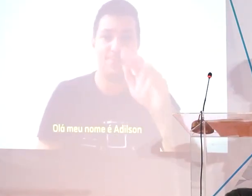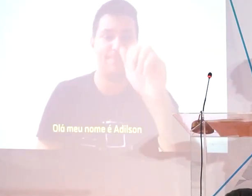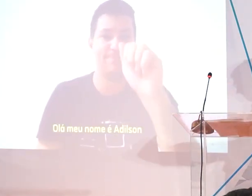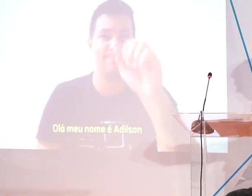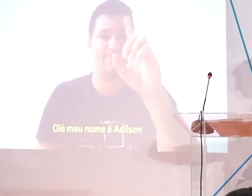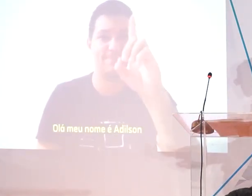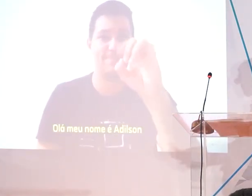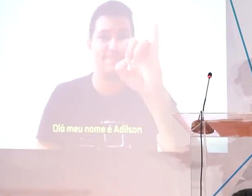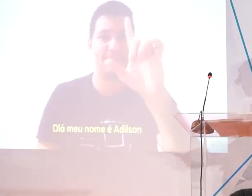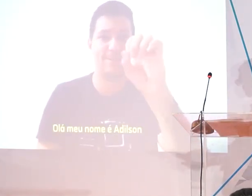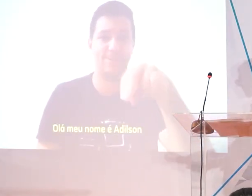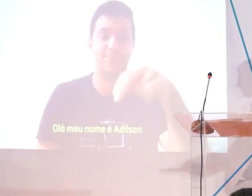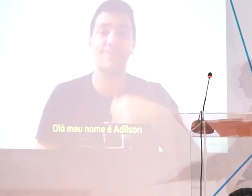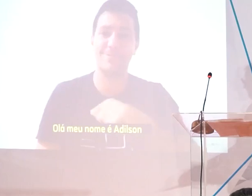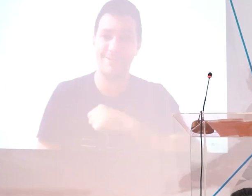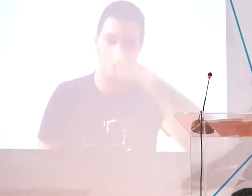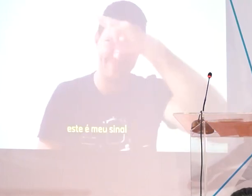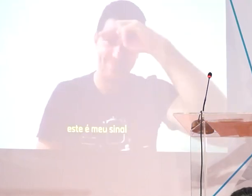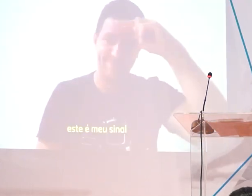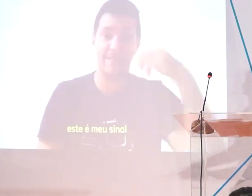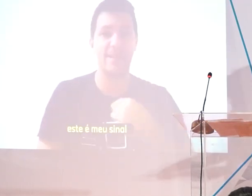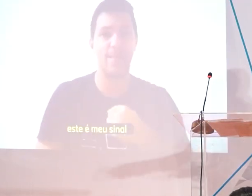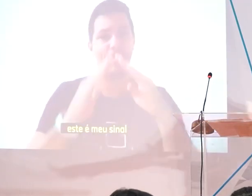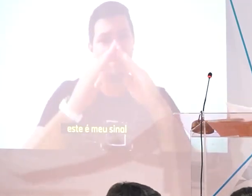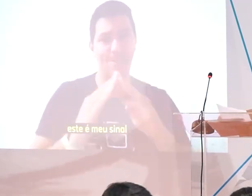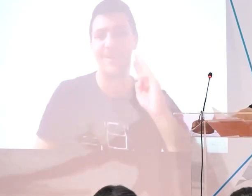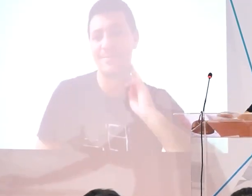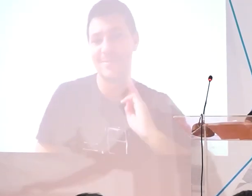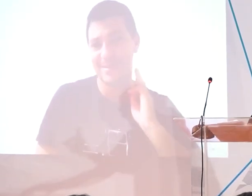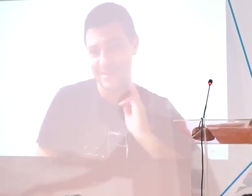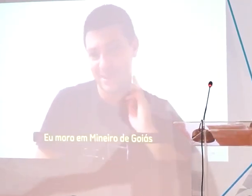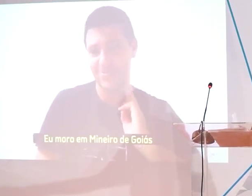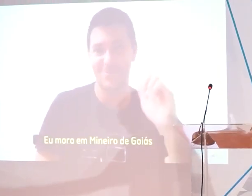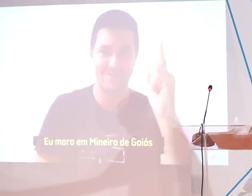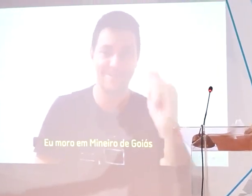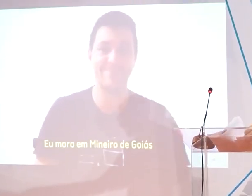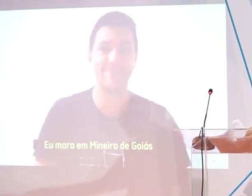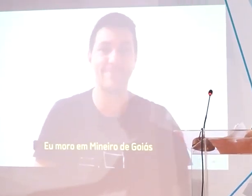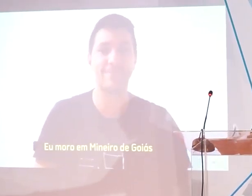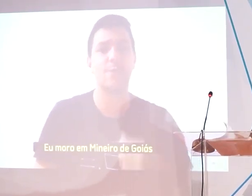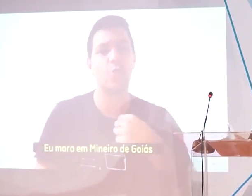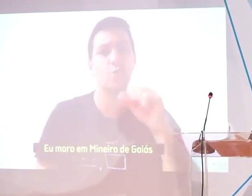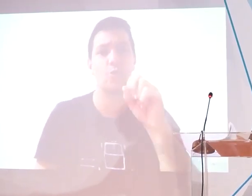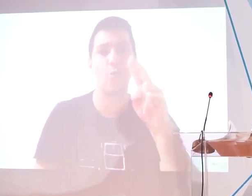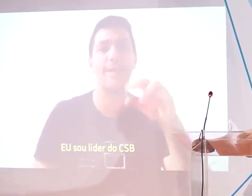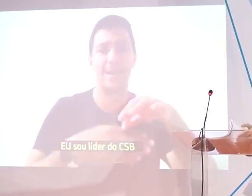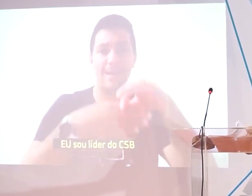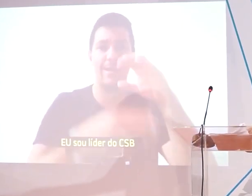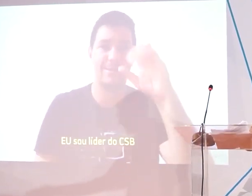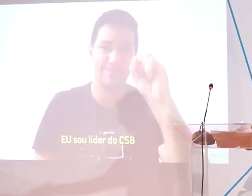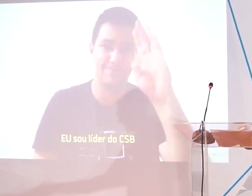Olá, meu nome é Adilson. Acho que tem legenda e voz nesse vídeo. Não sei se a voz aparece.